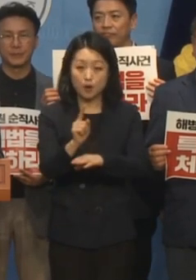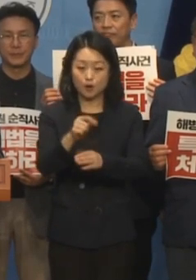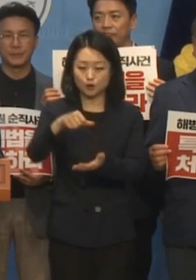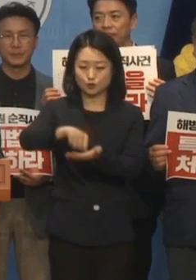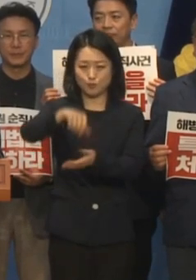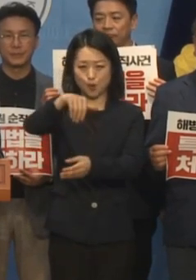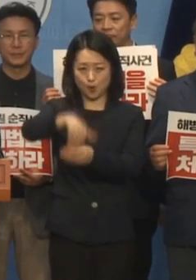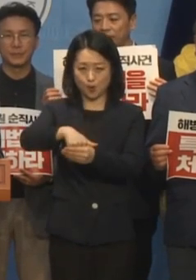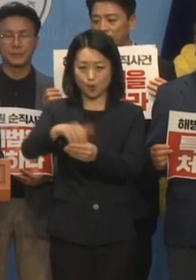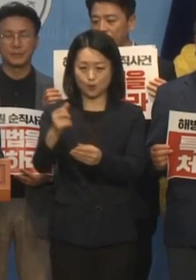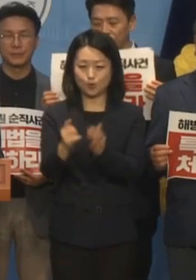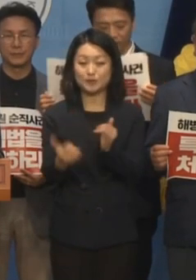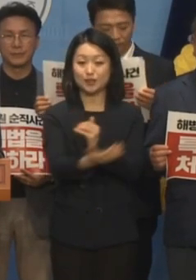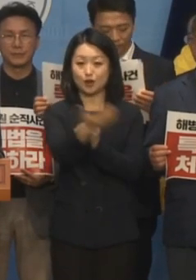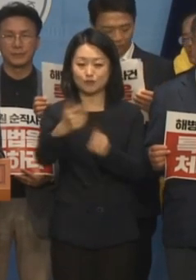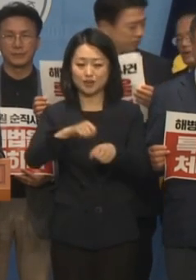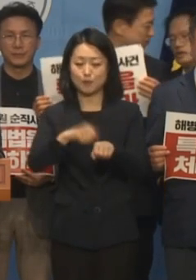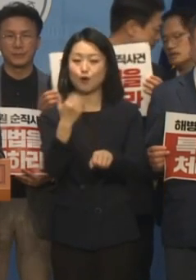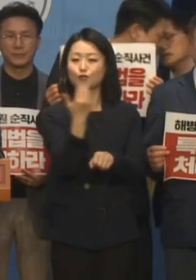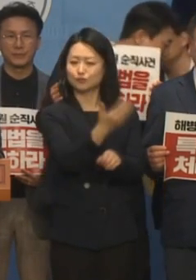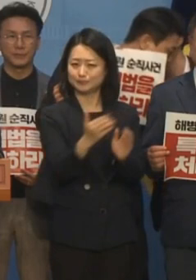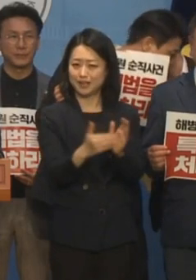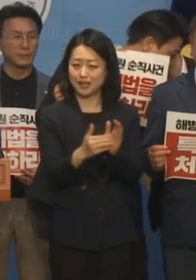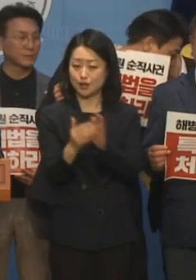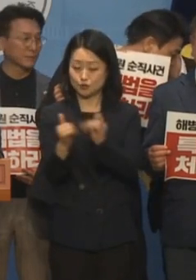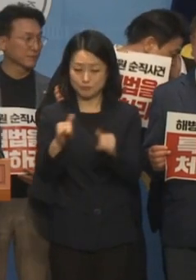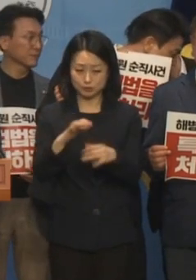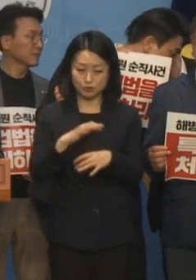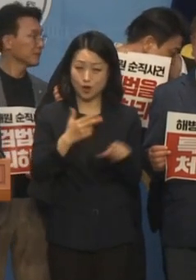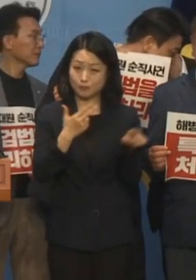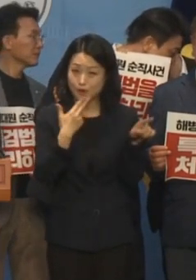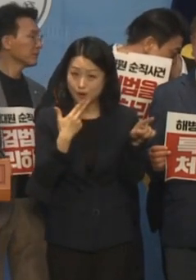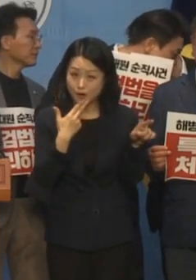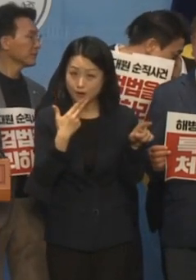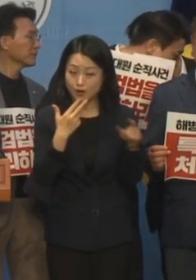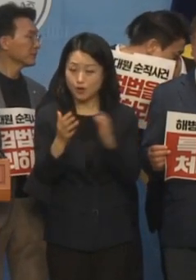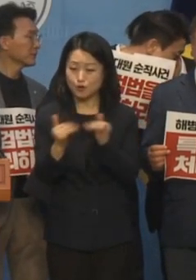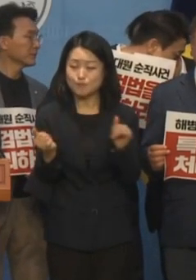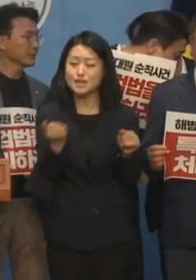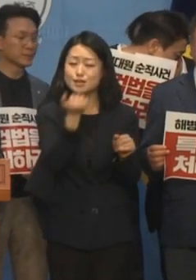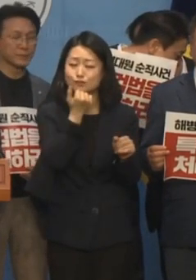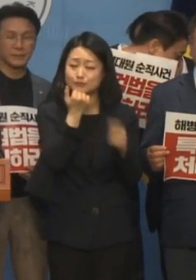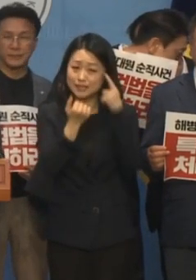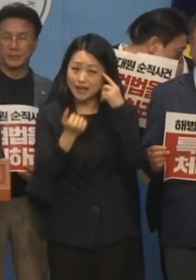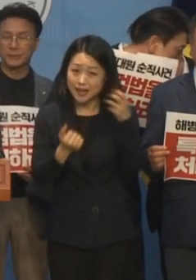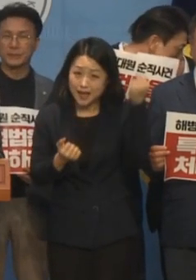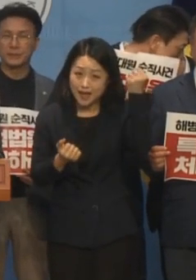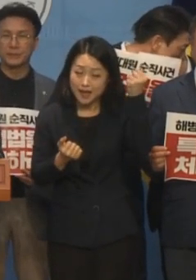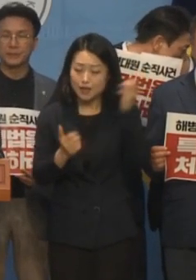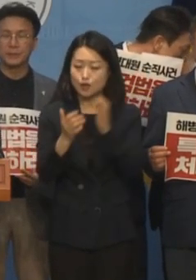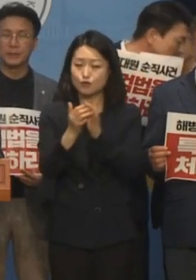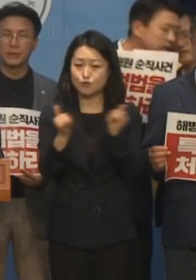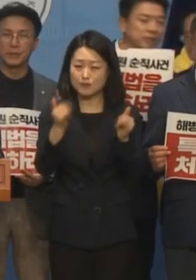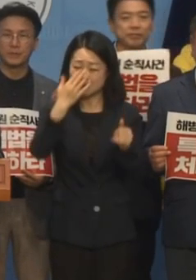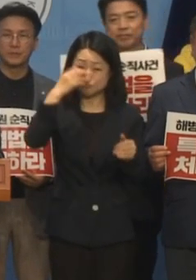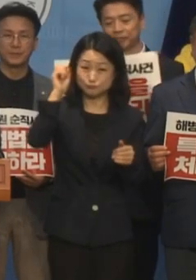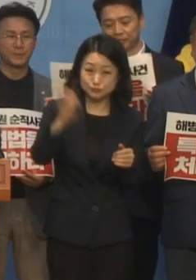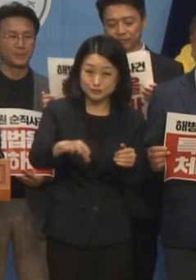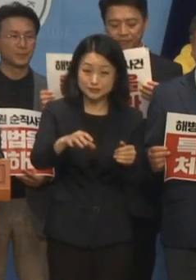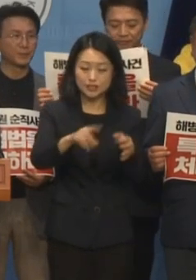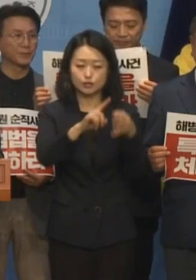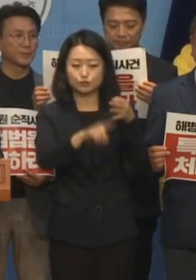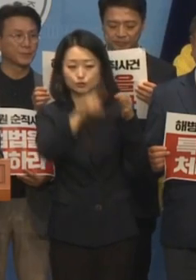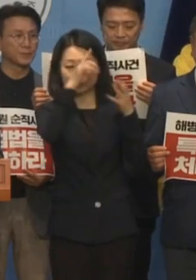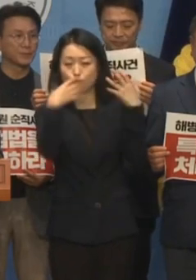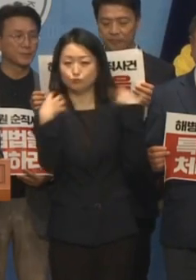투표로 심판하셨습니다. 국민을 두려워하지 않고 국민을 우습게 알고 국민을 무시하는